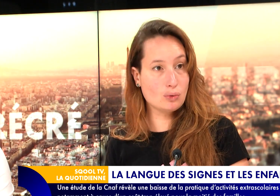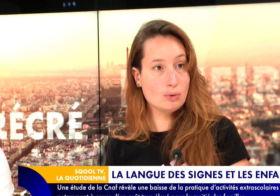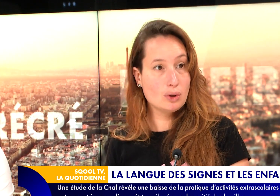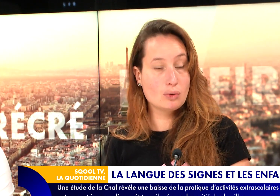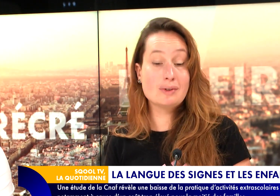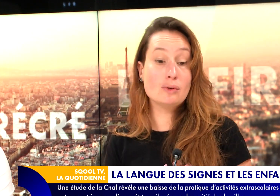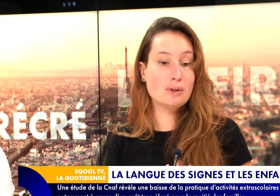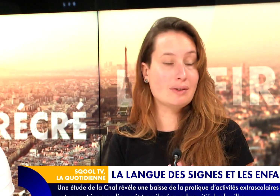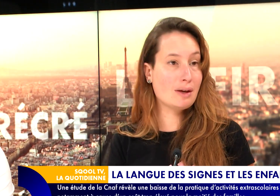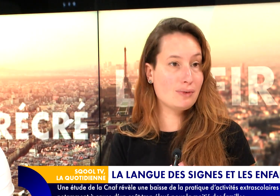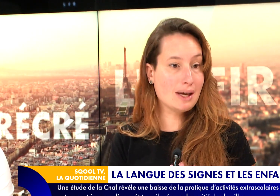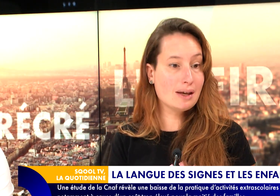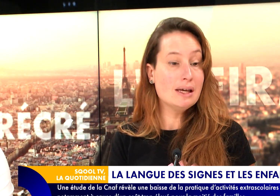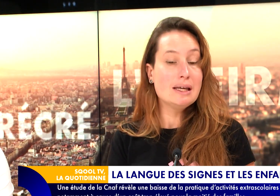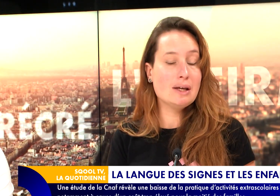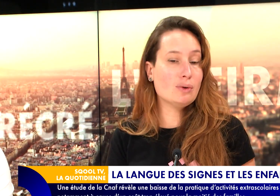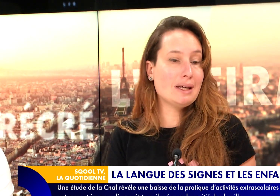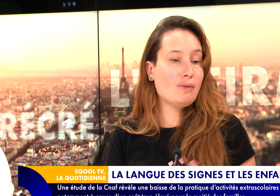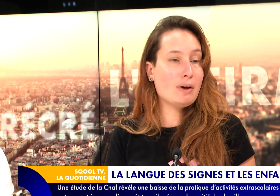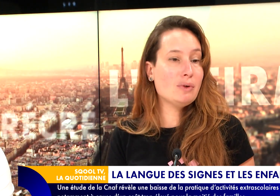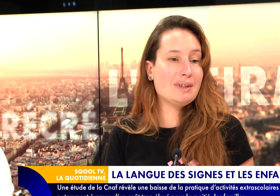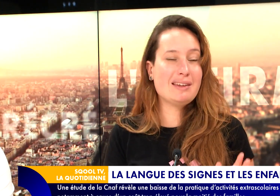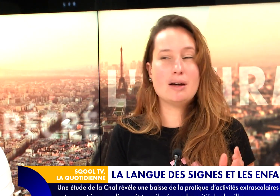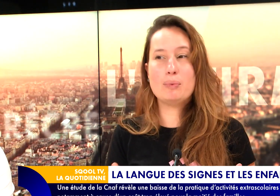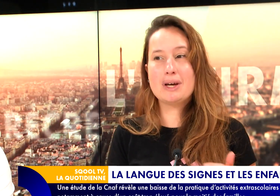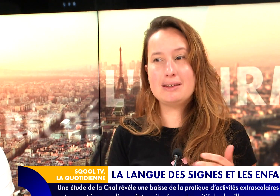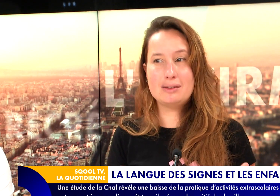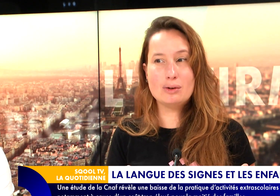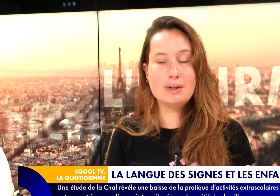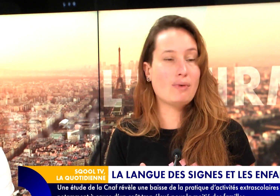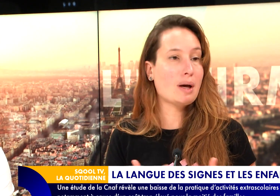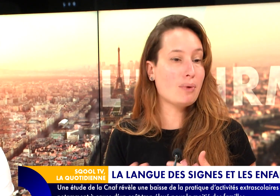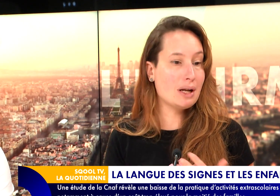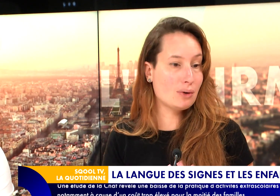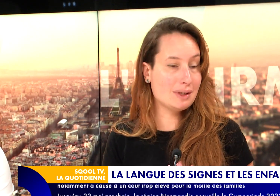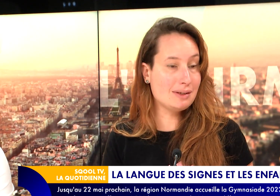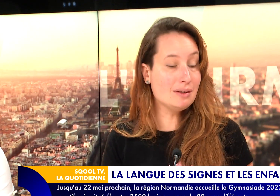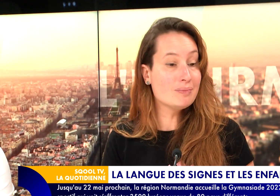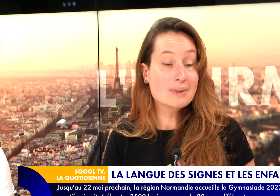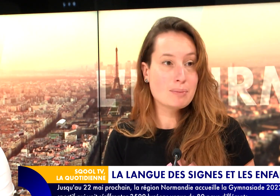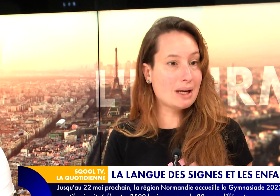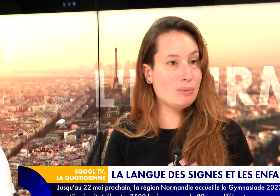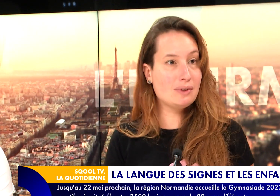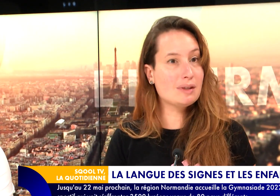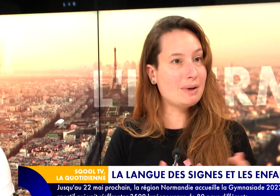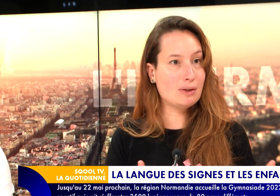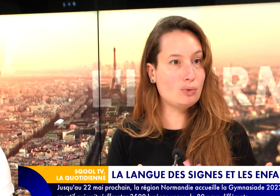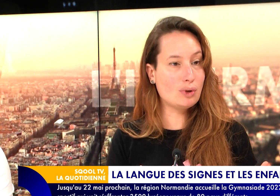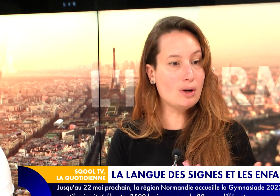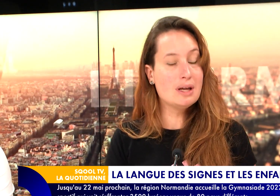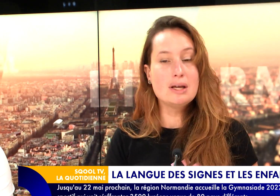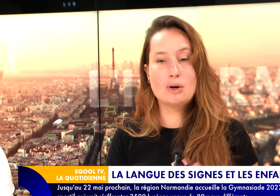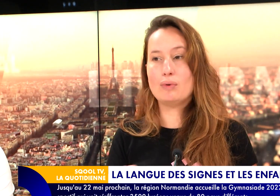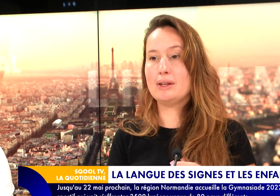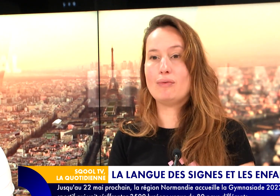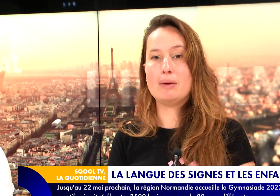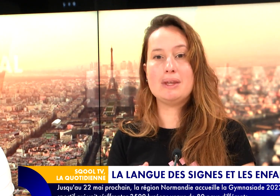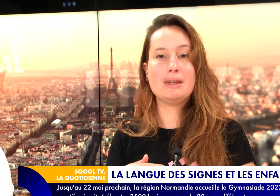chansons. Donc ça, on en est très fiers. Et on a des familles aussi qui étaient un peu réticentes à faire apprendre la langue des signes. Par la musique, c'est passé tout seul. On voit des familles,